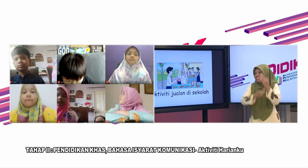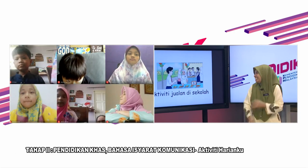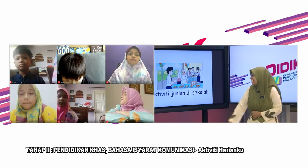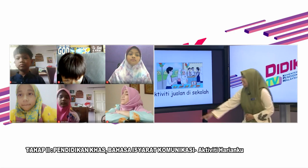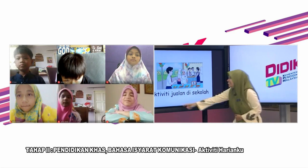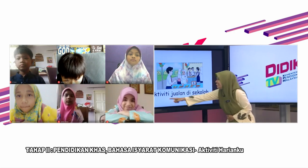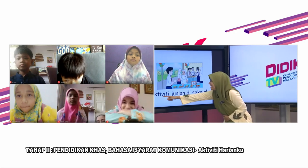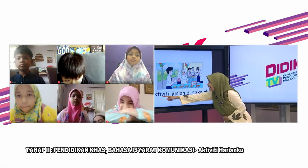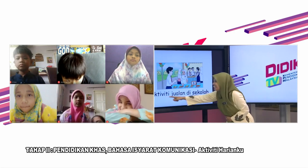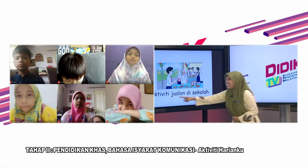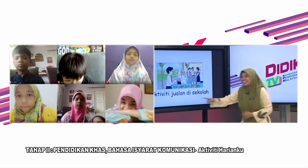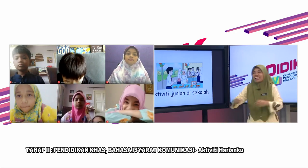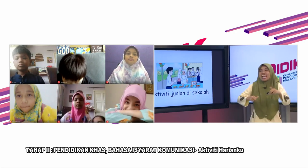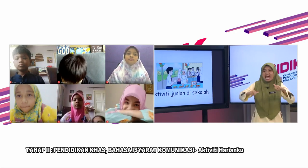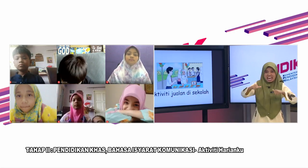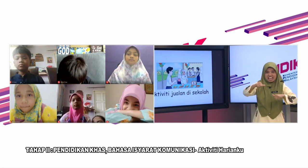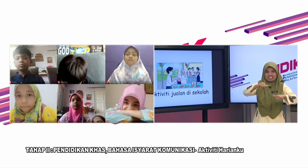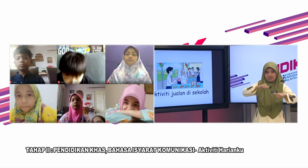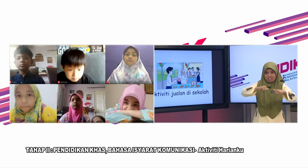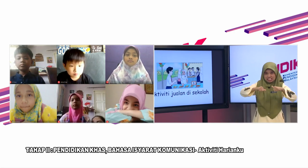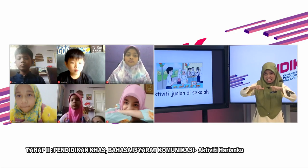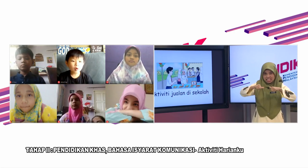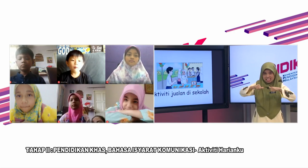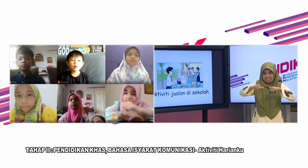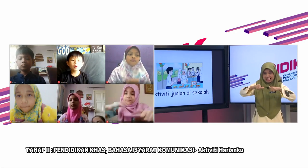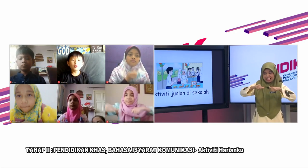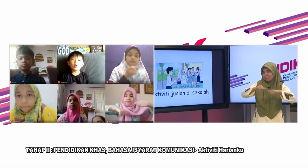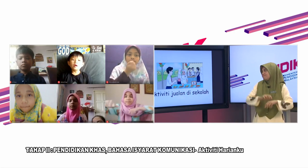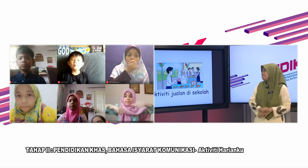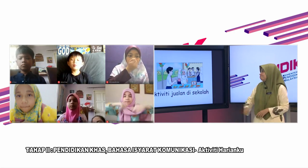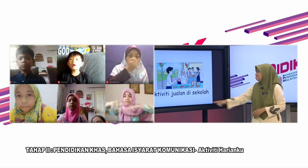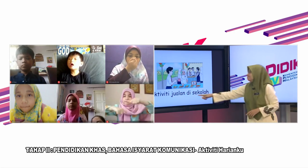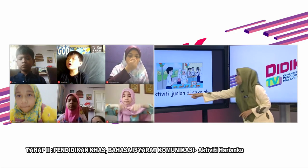semula. Okey. Okey. Aktiviti. Aktiviti.